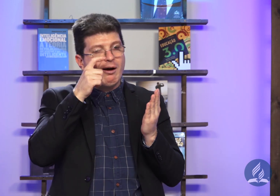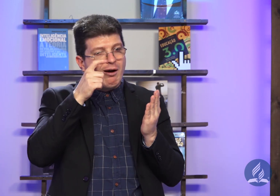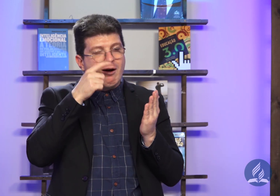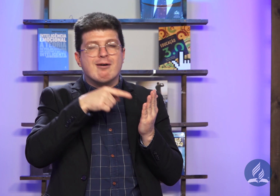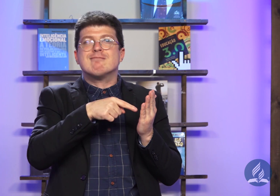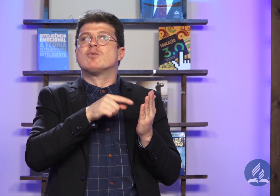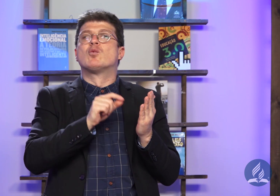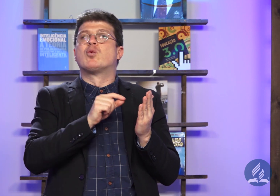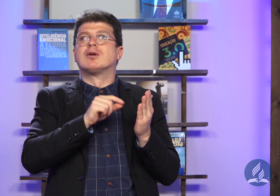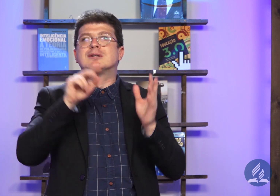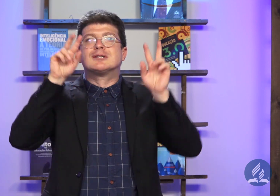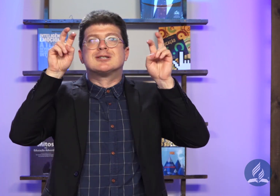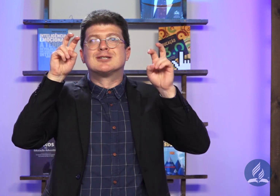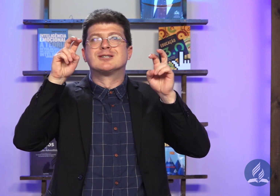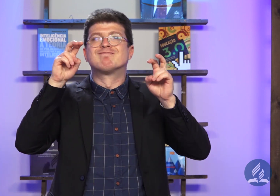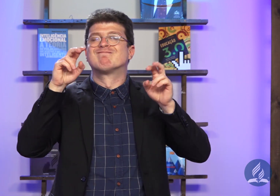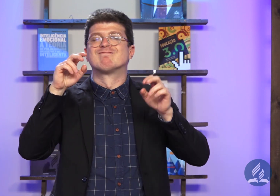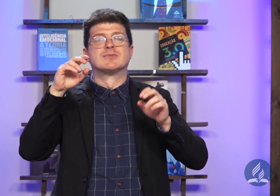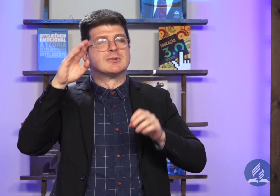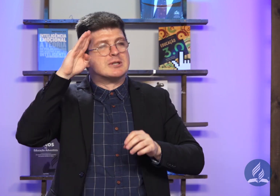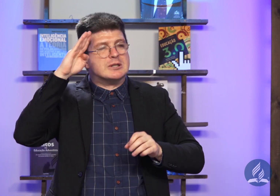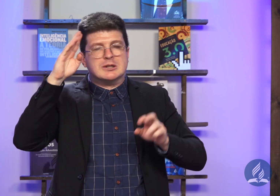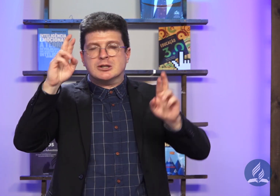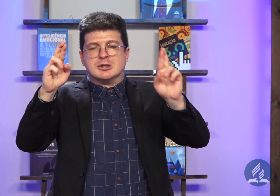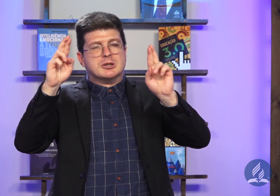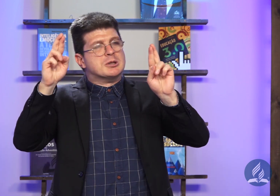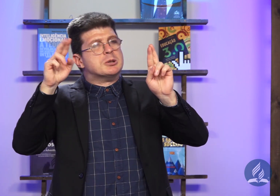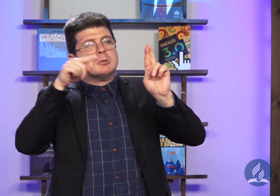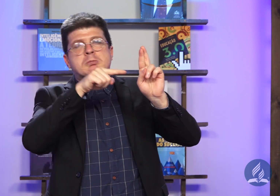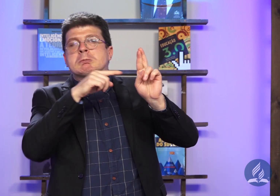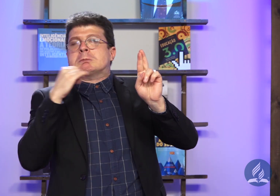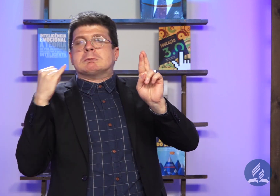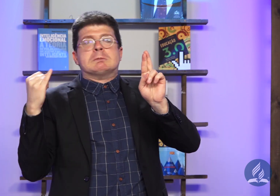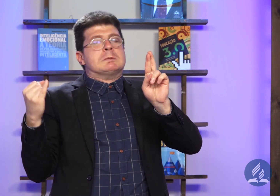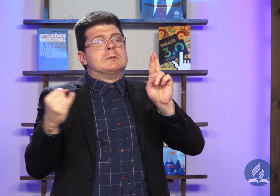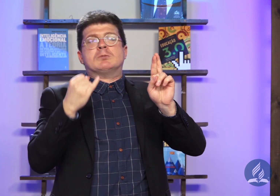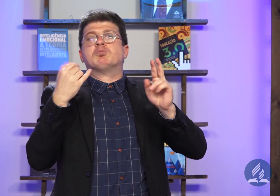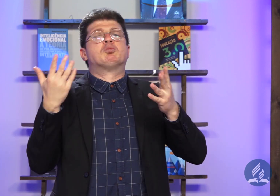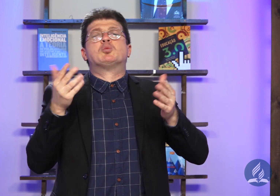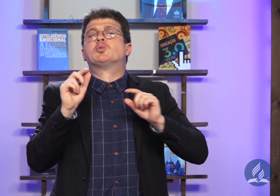deles a descobrir sobre essa maior esperança. Isso é muito bacana.